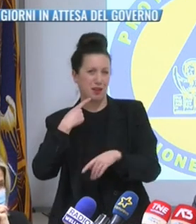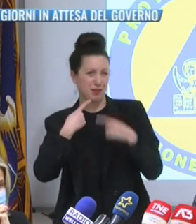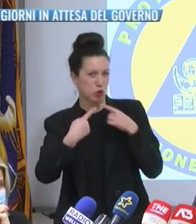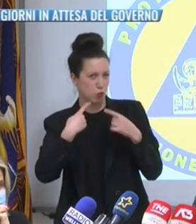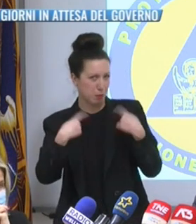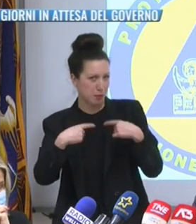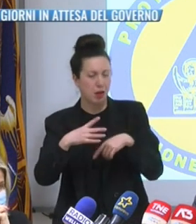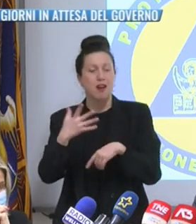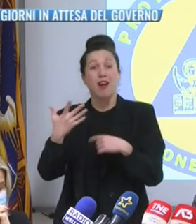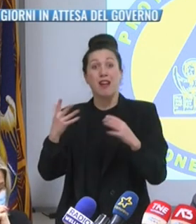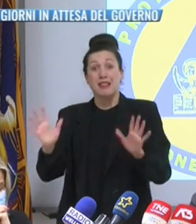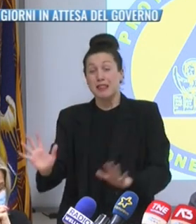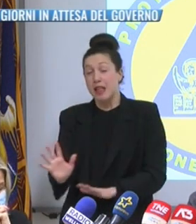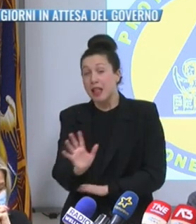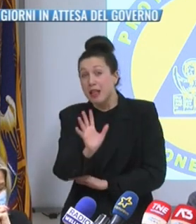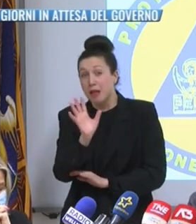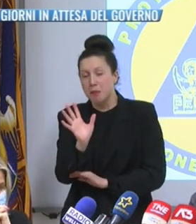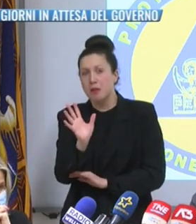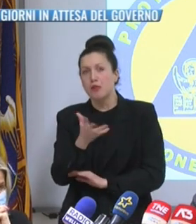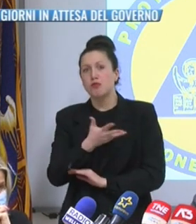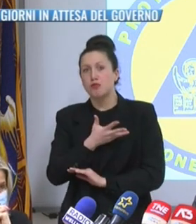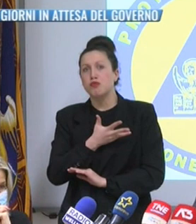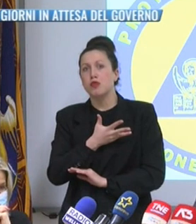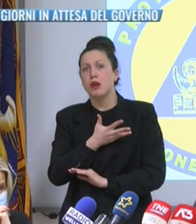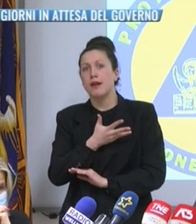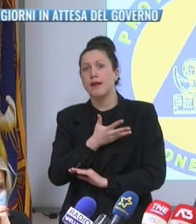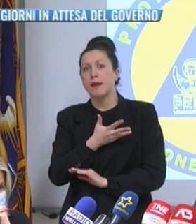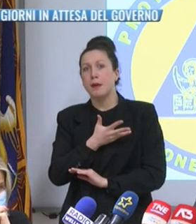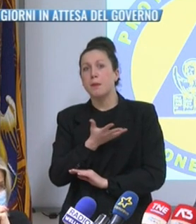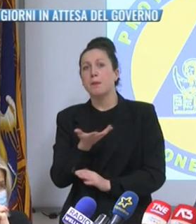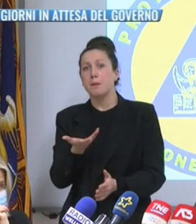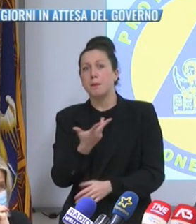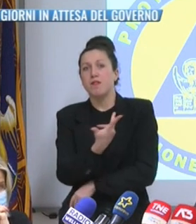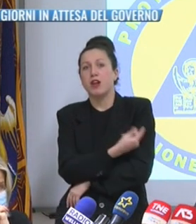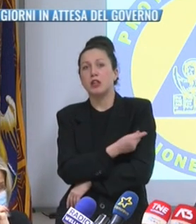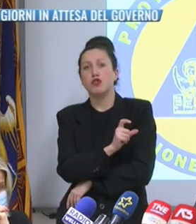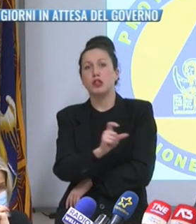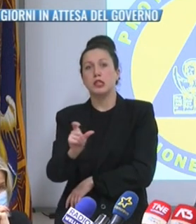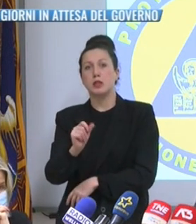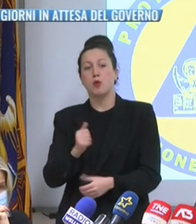confermato, di trovare sul mercato, diciamo, disponibilità.